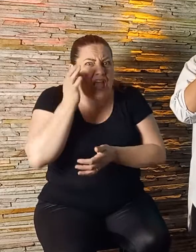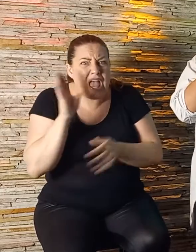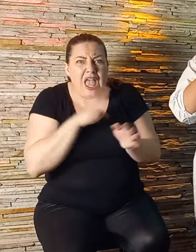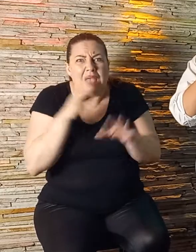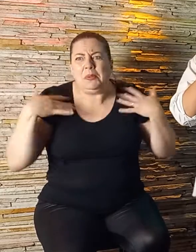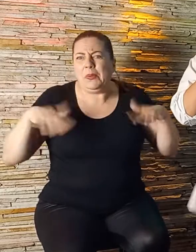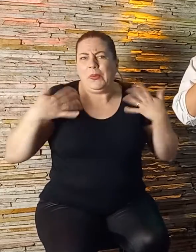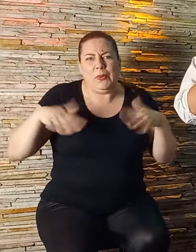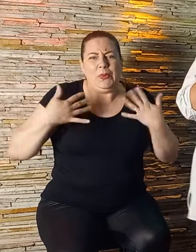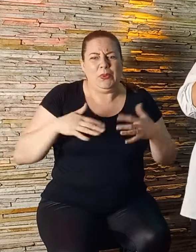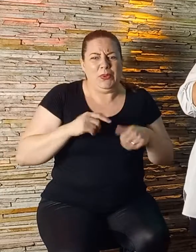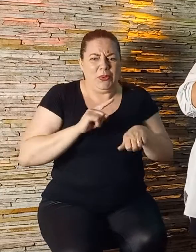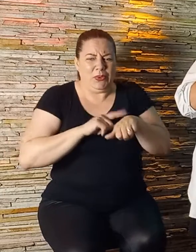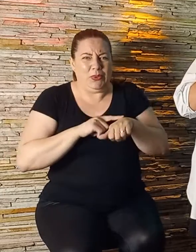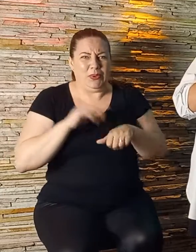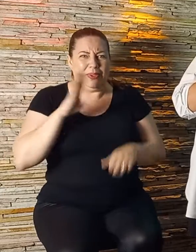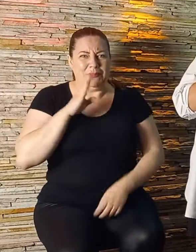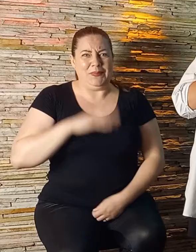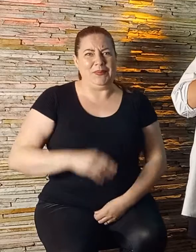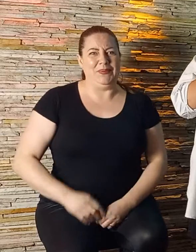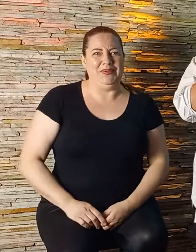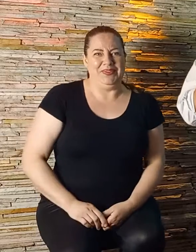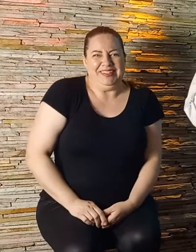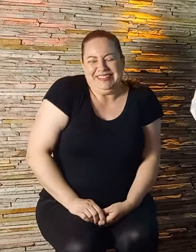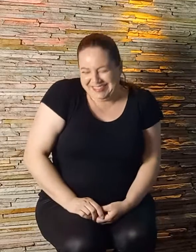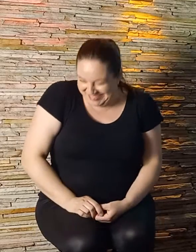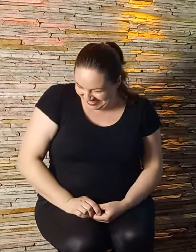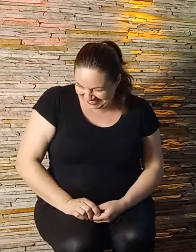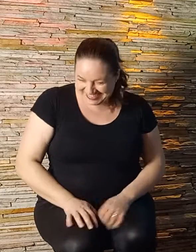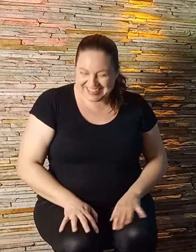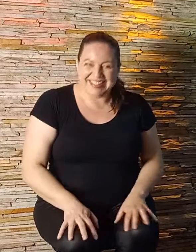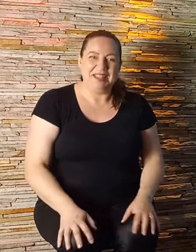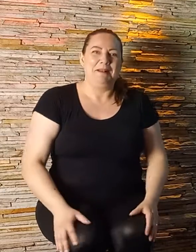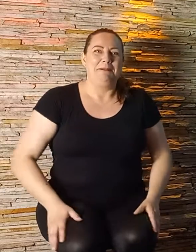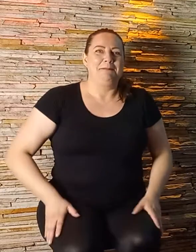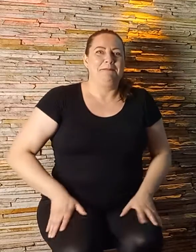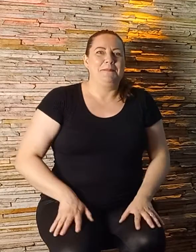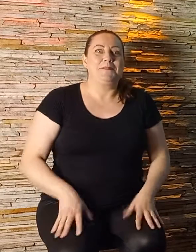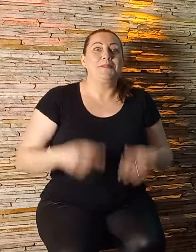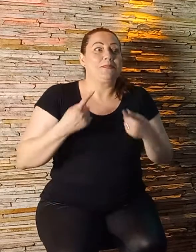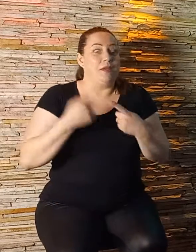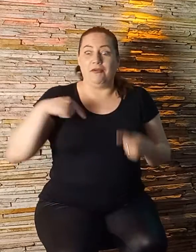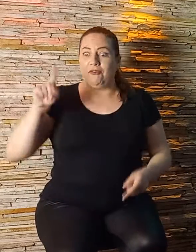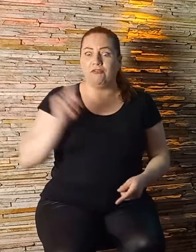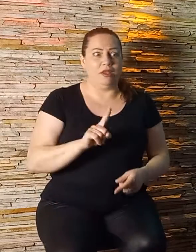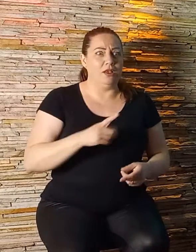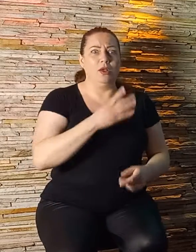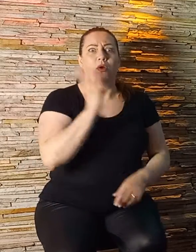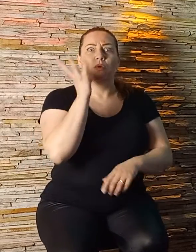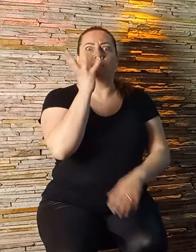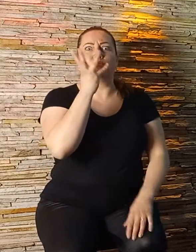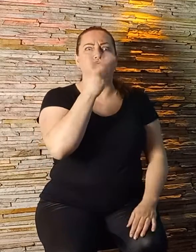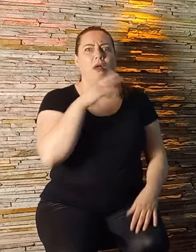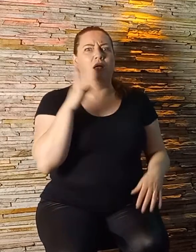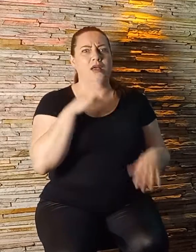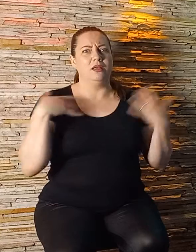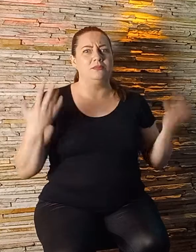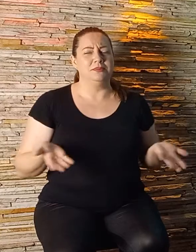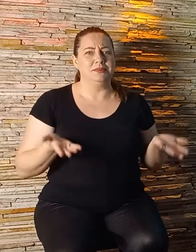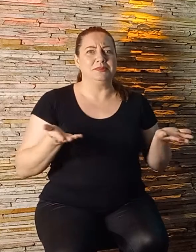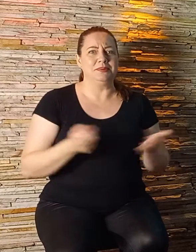apertadinho esse tempo Credo ai a gente vem para cá e passa o tempo muito